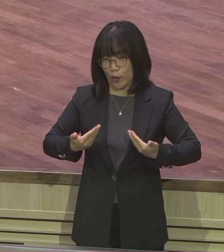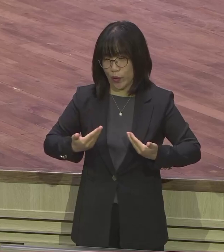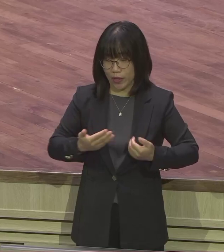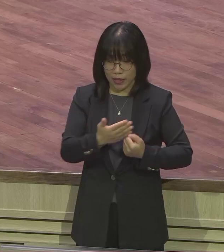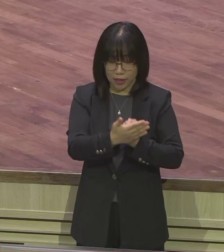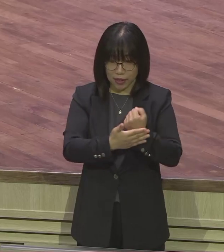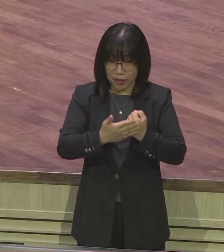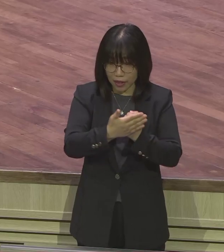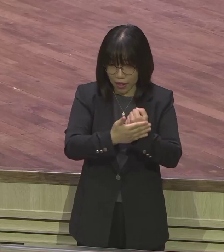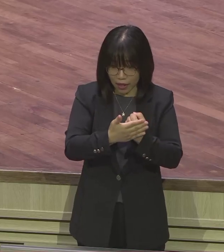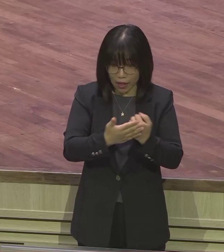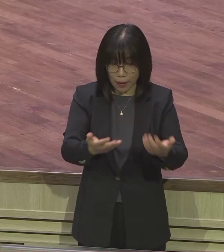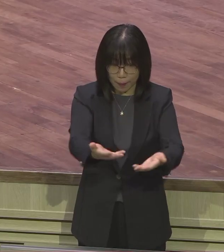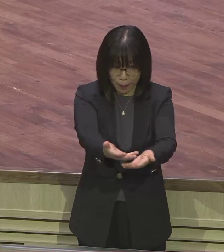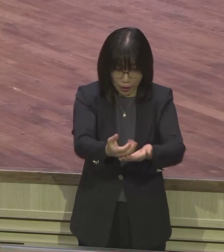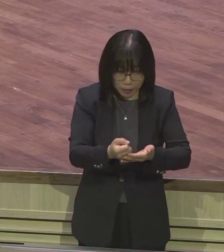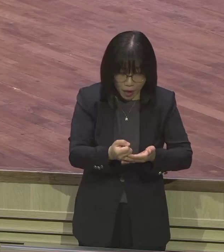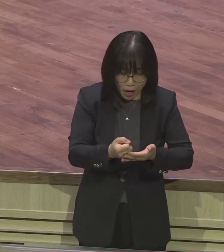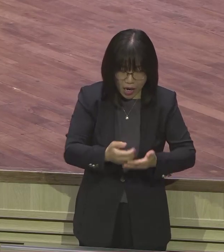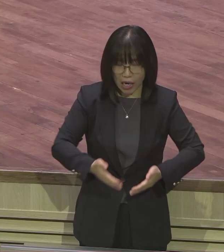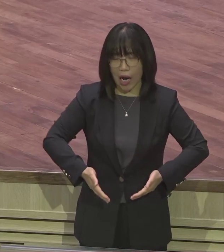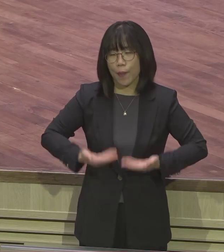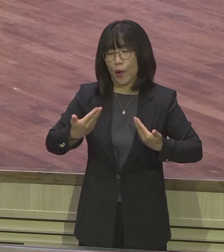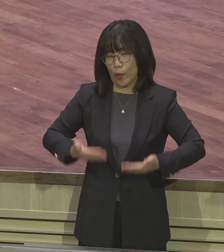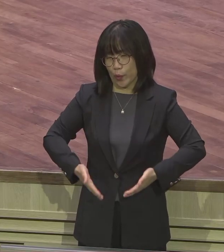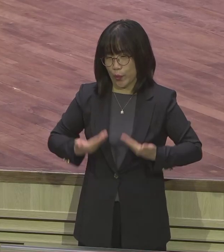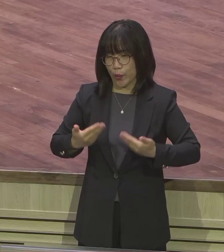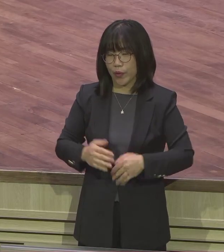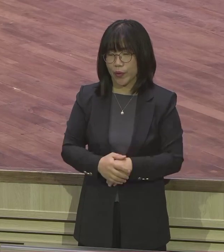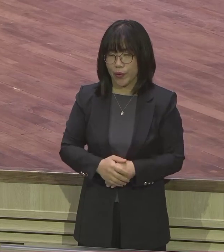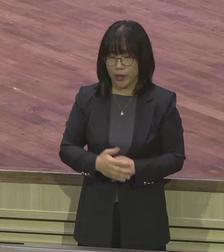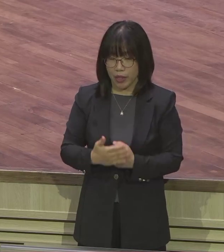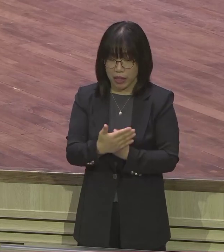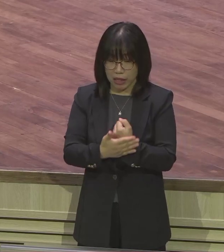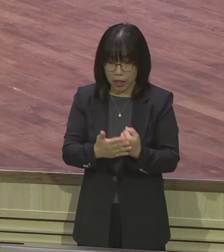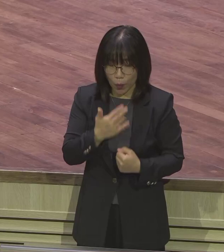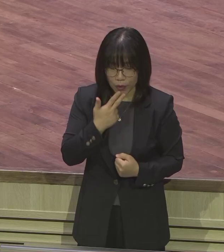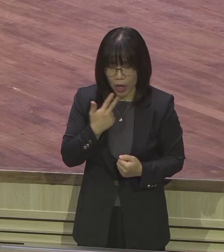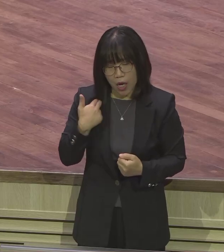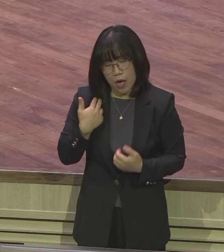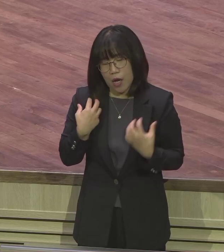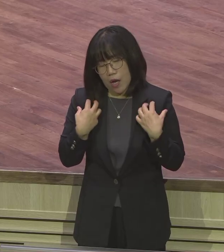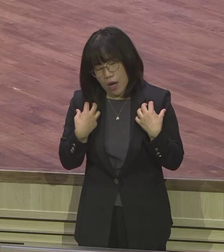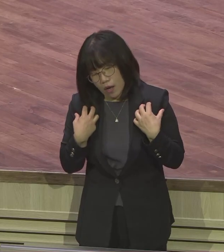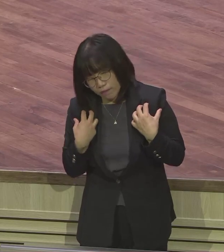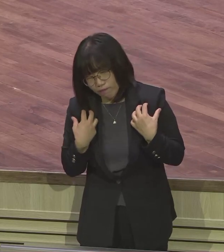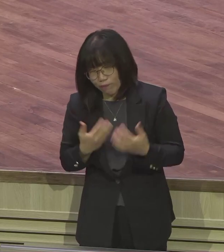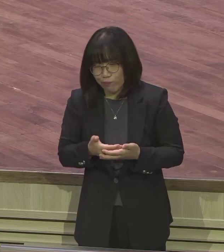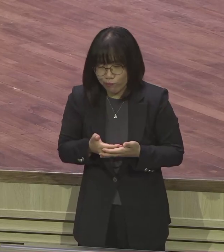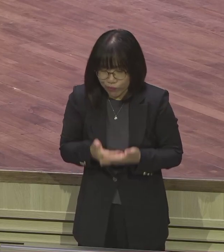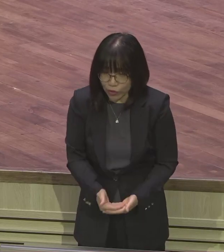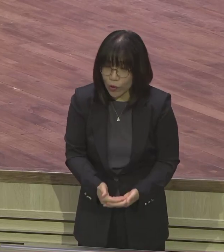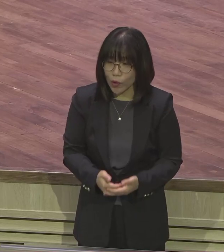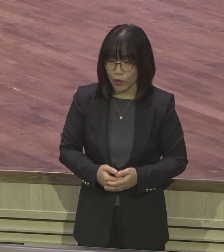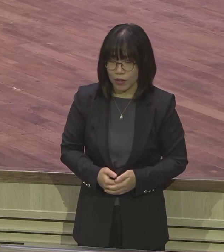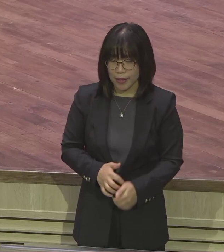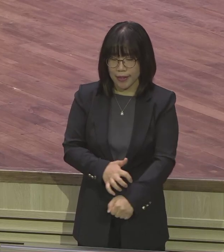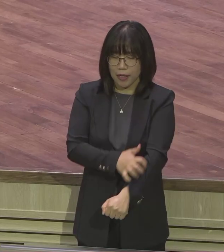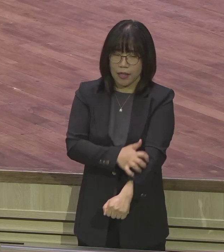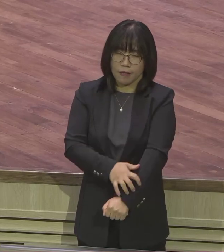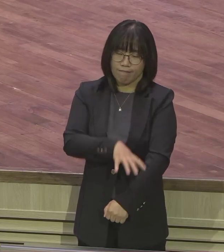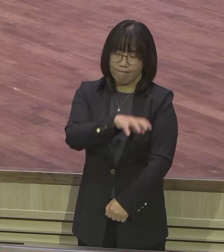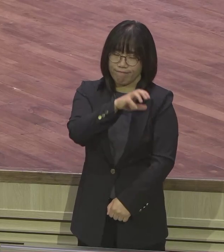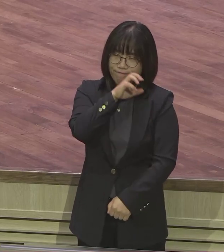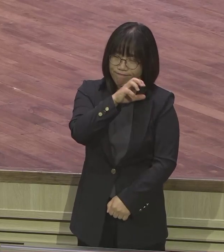은혜 받는 사람과 하나도 안 무거워. 가벼우니라. 은혜 못 받으니까 무진장 힘들지. 불평 원망이